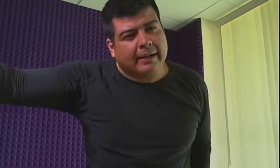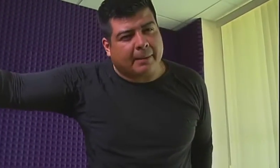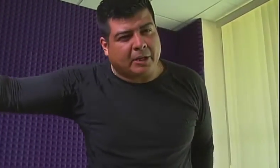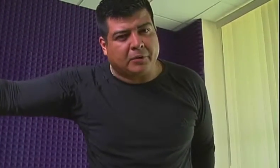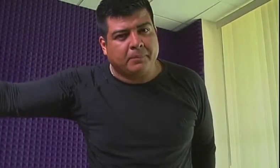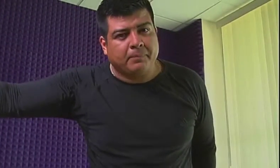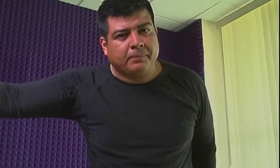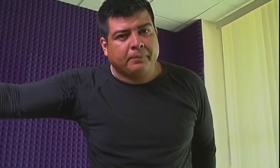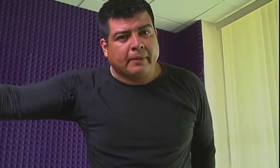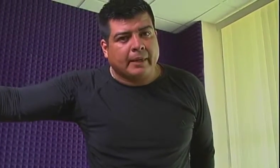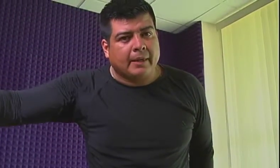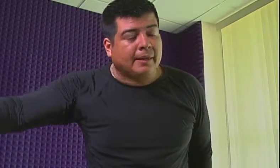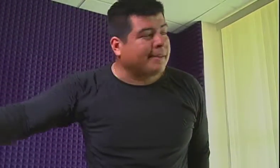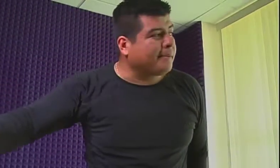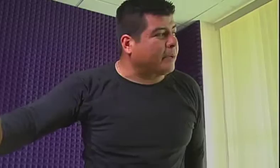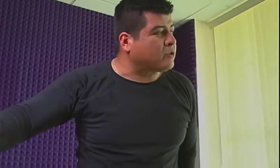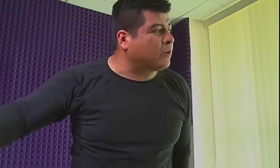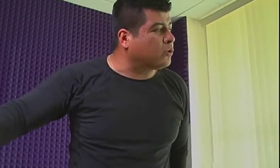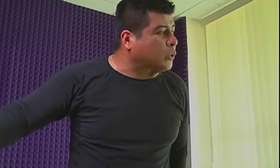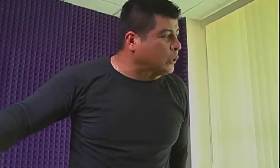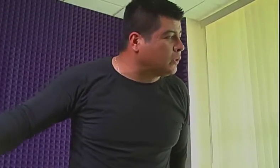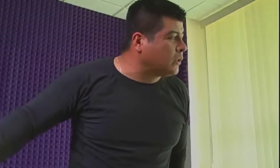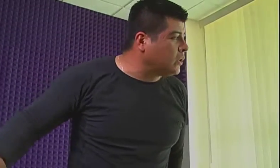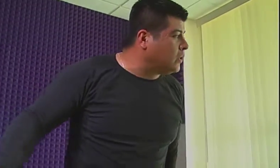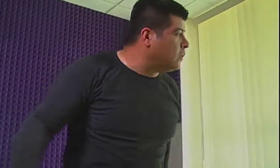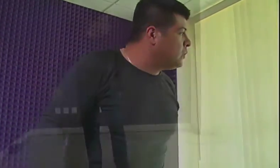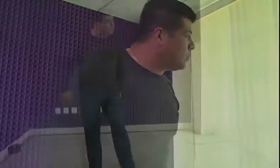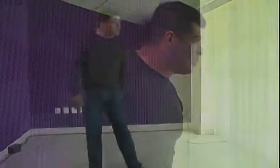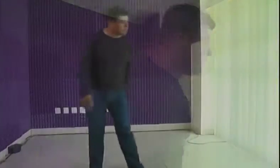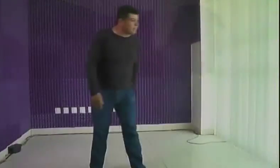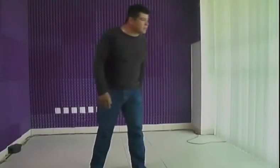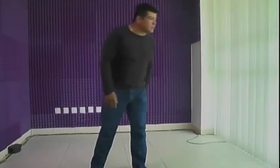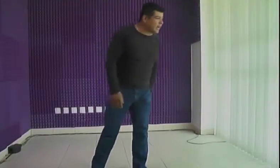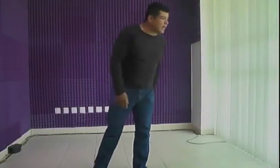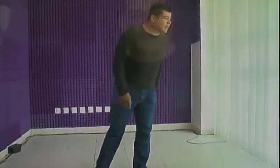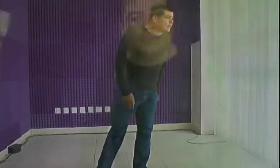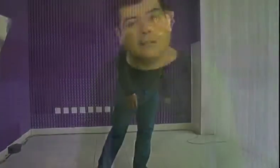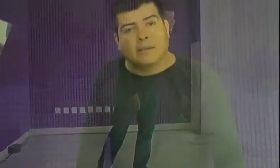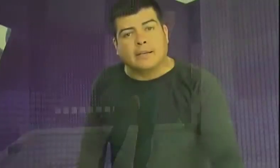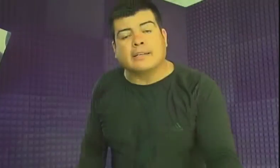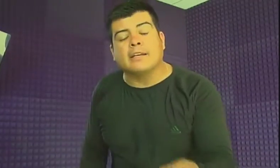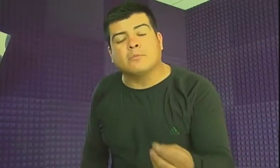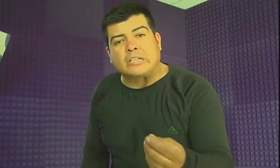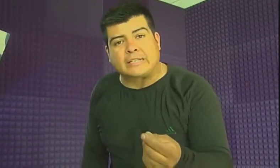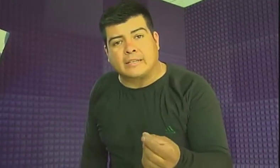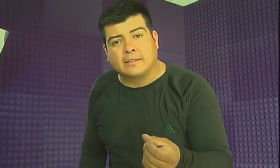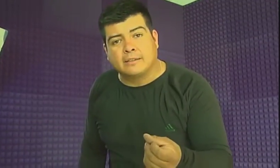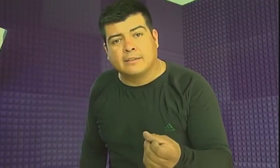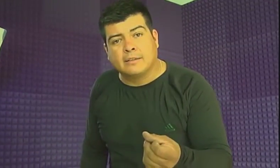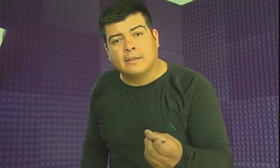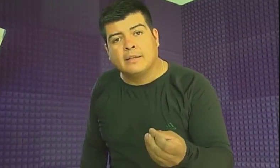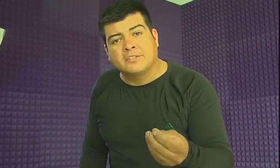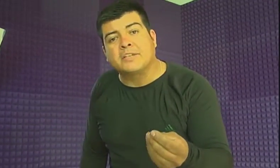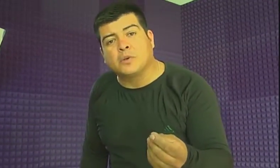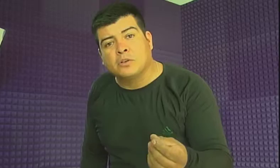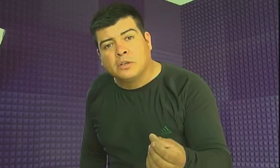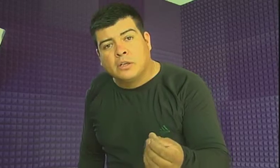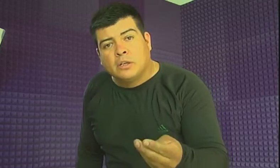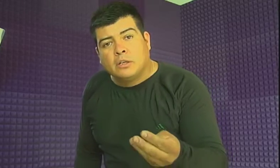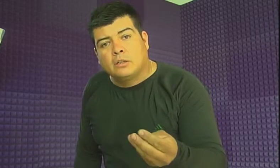camino, pero se encontró con una persona que tenía mucha sed. Señor,